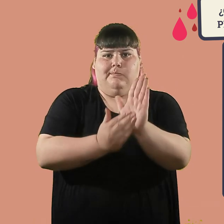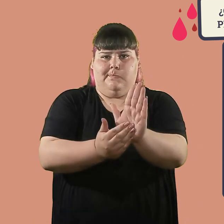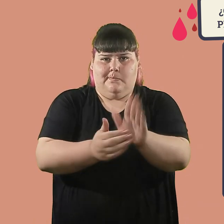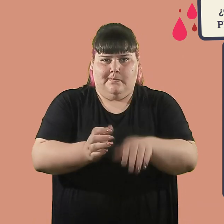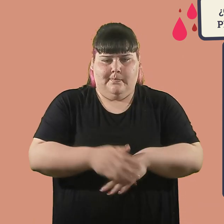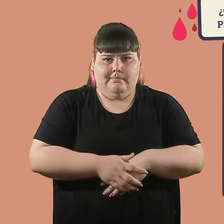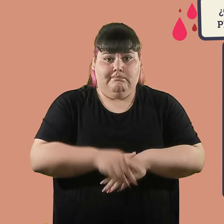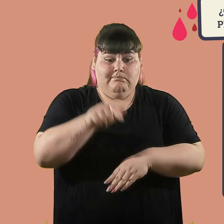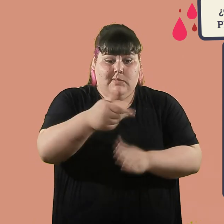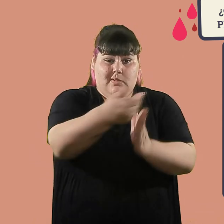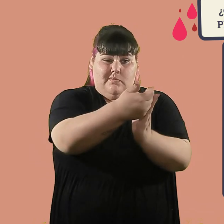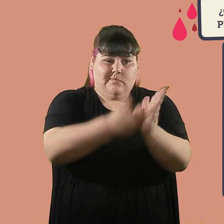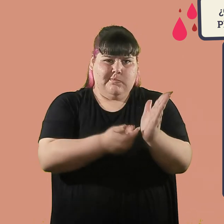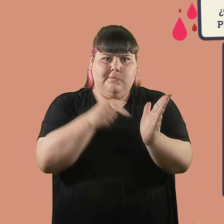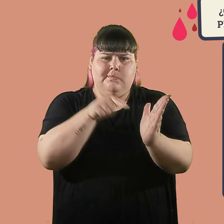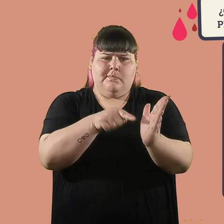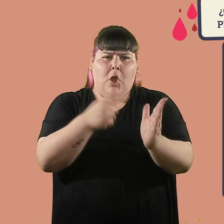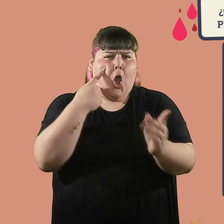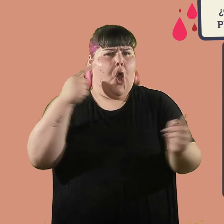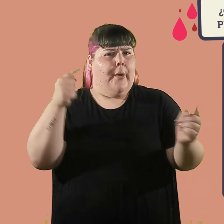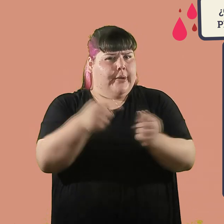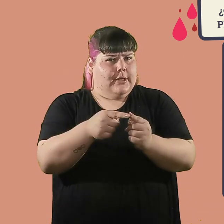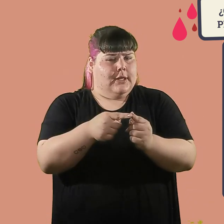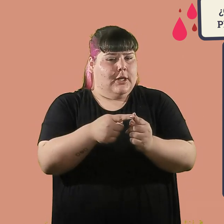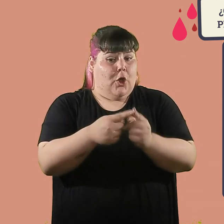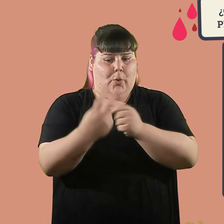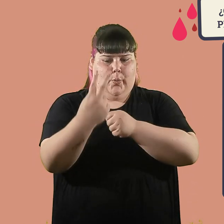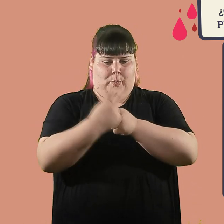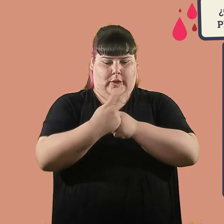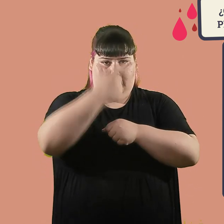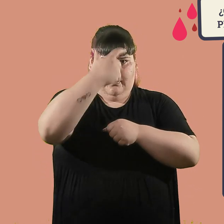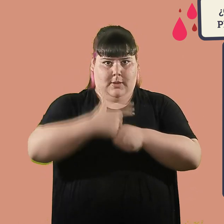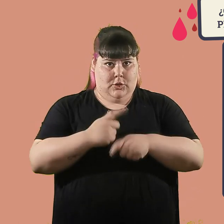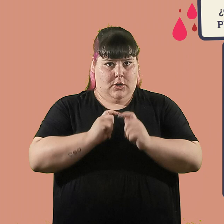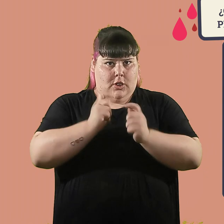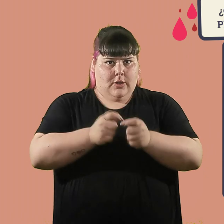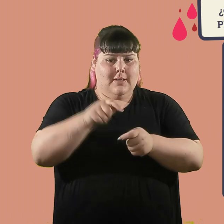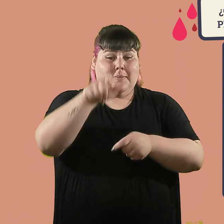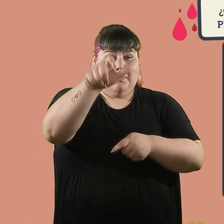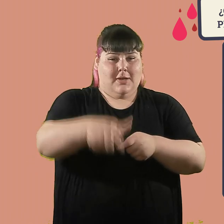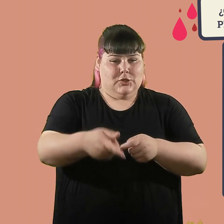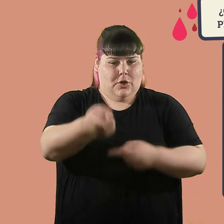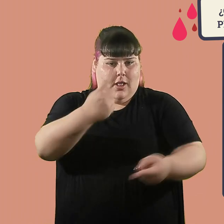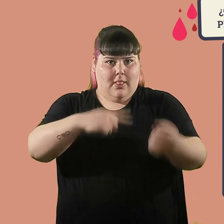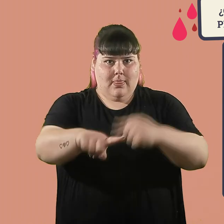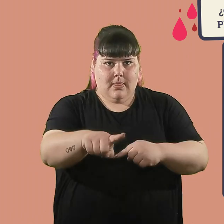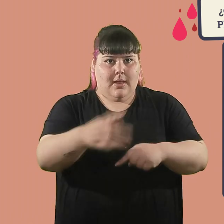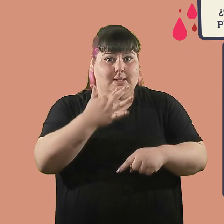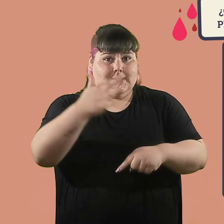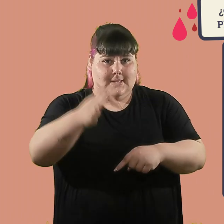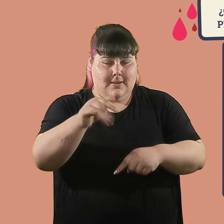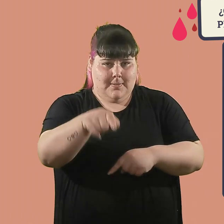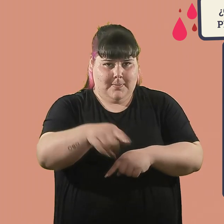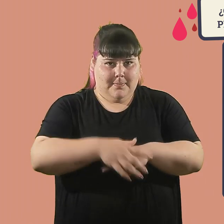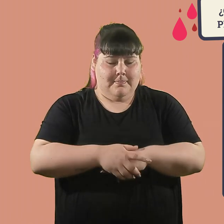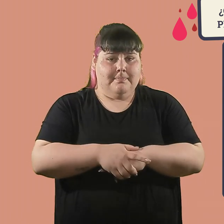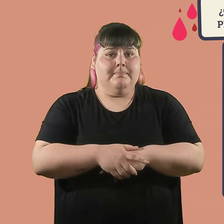Este cuestionario pretende proteger tanto la salud del donante como la del receptor, por lo que es